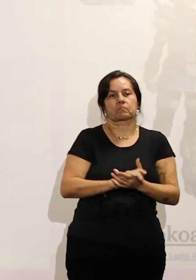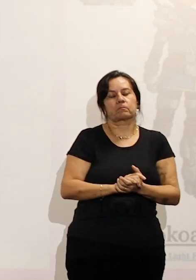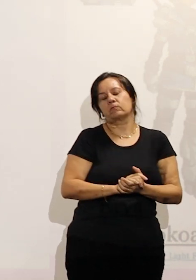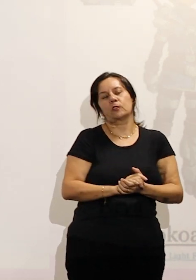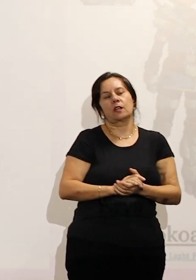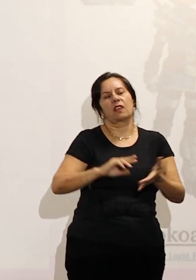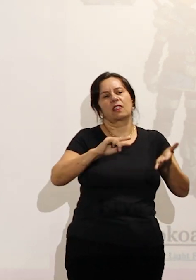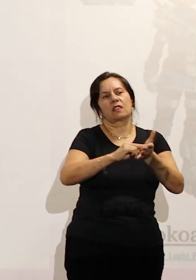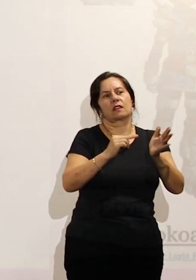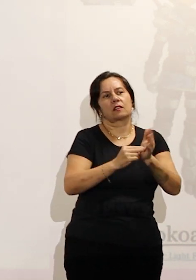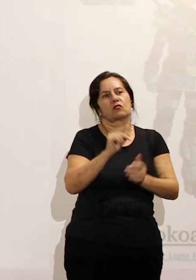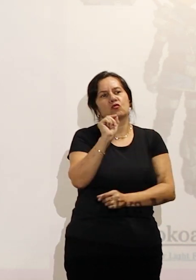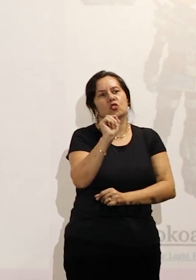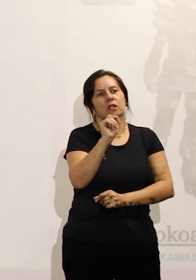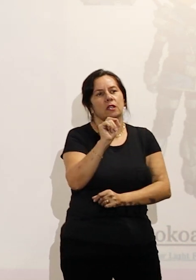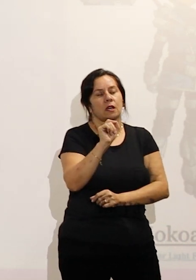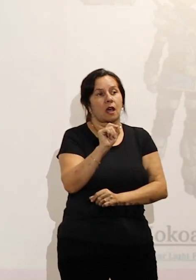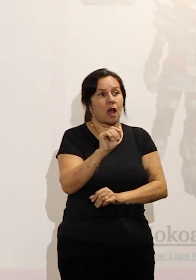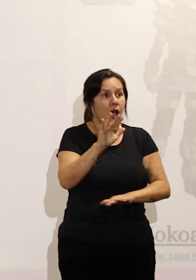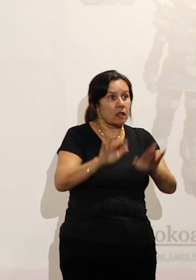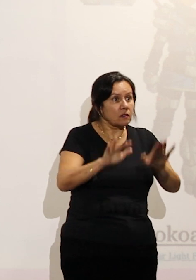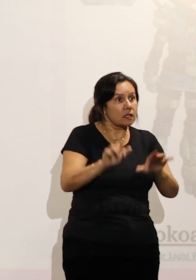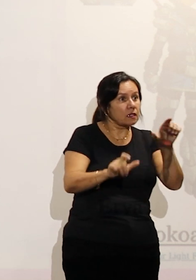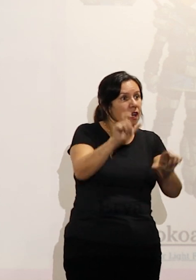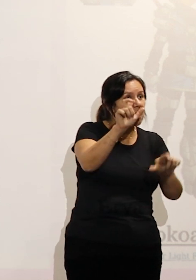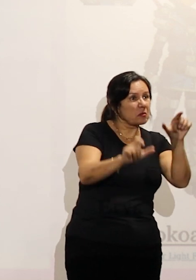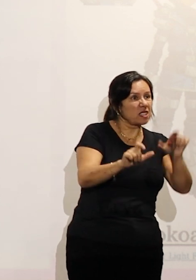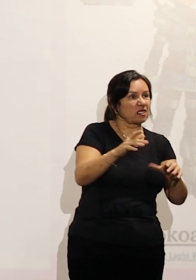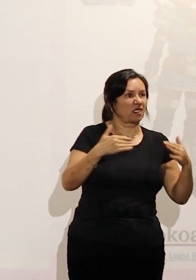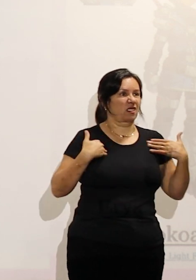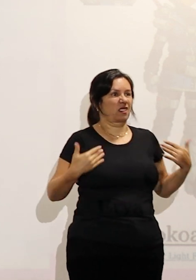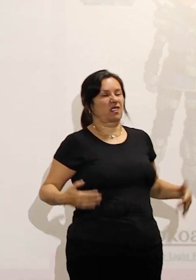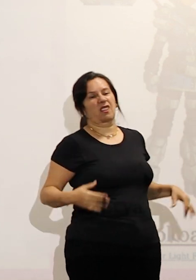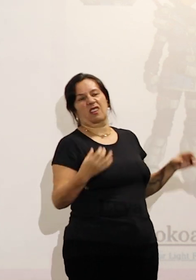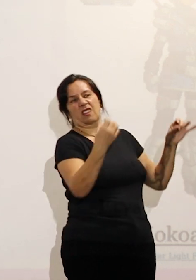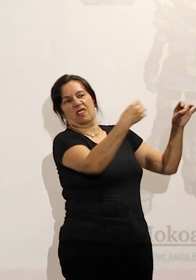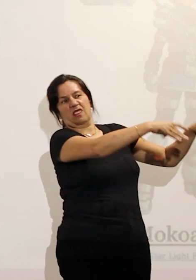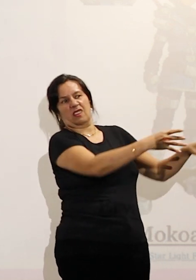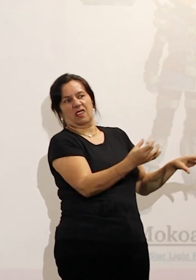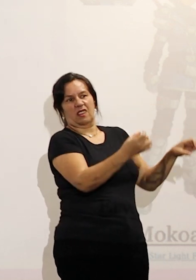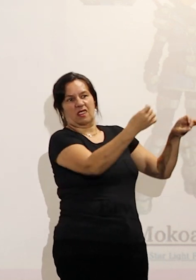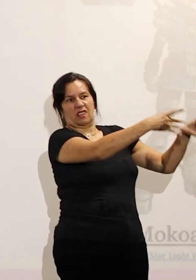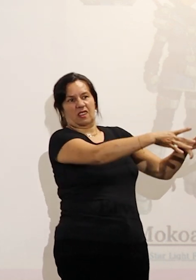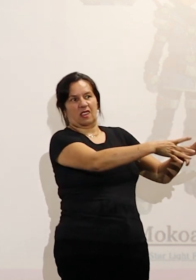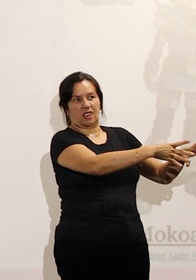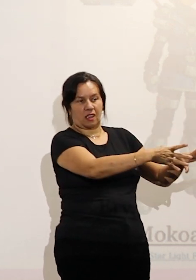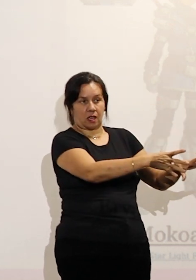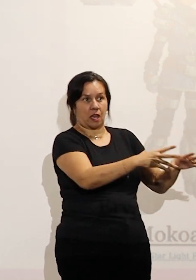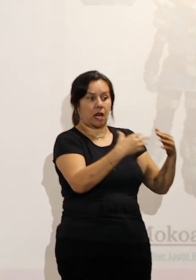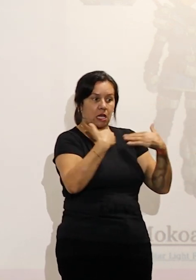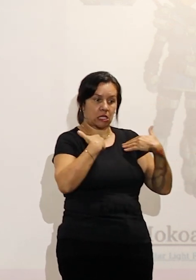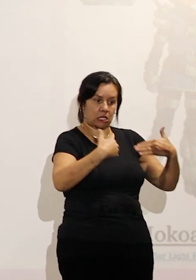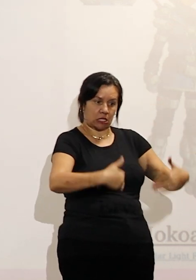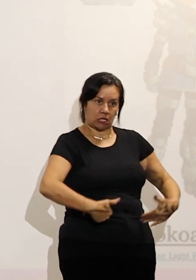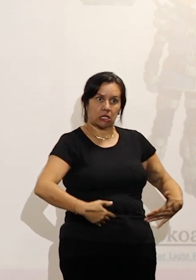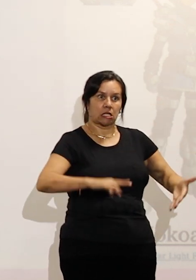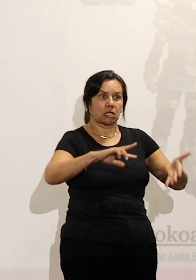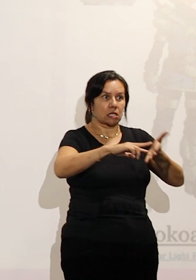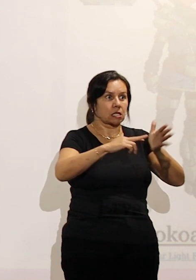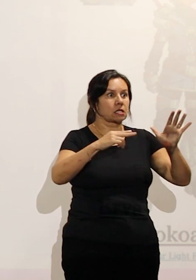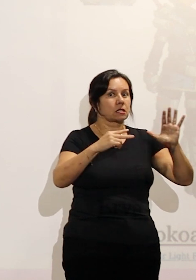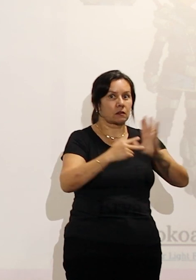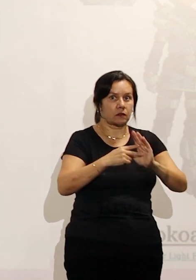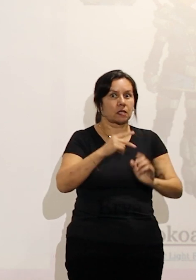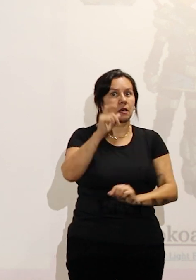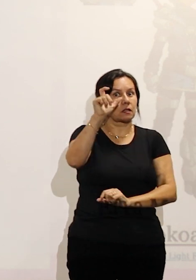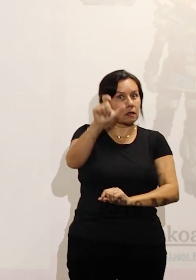quer dizer, mesmo a pessoa que é muito desleixada, ela diz alguma coisa, ela diz que ela é desleixada. Né? Da